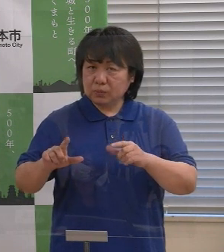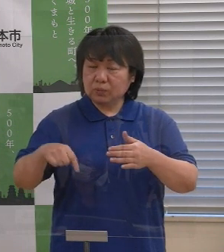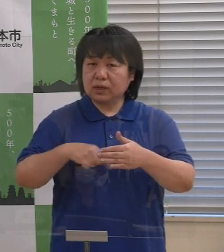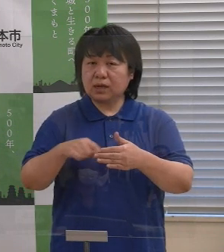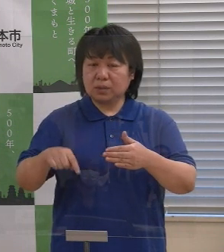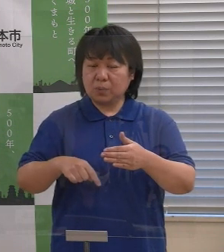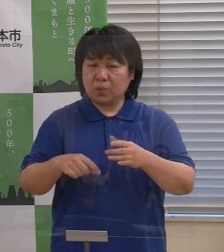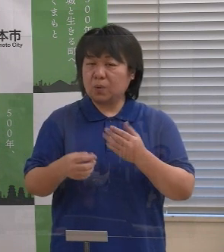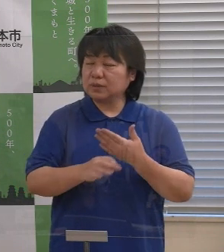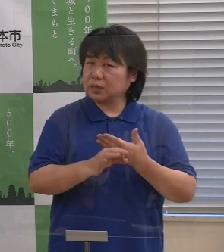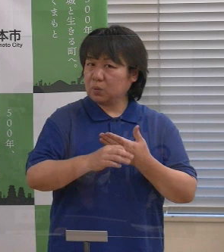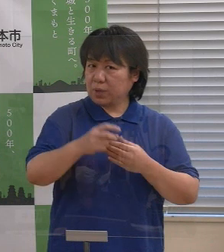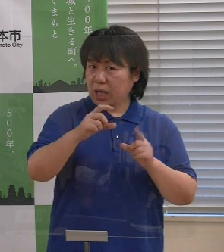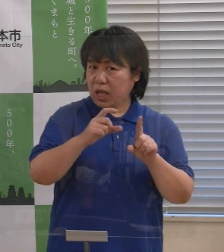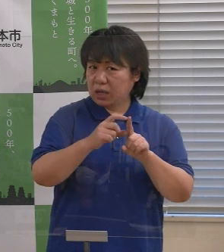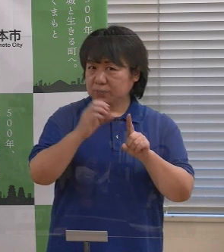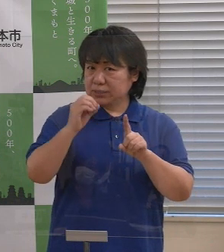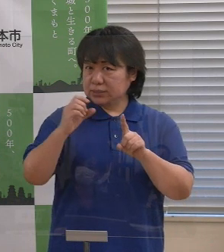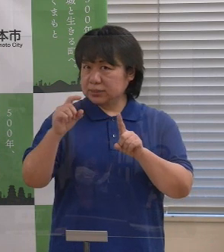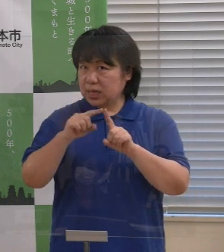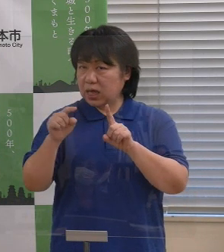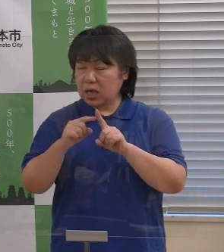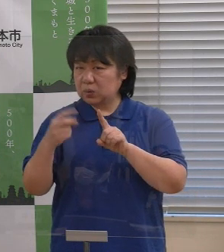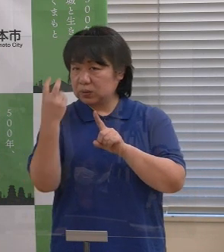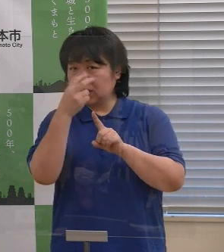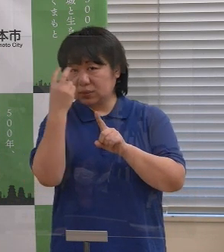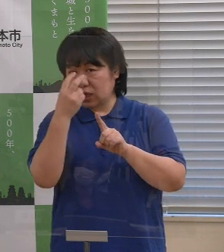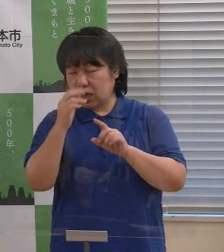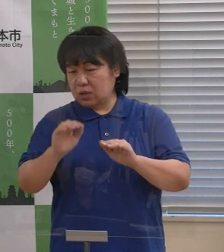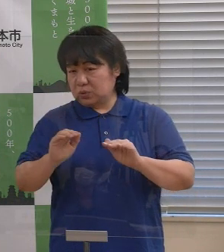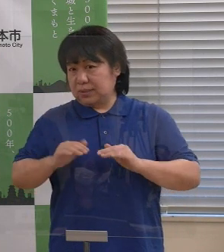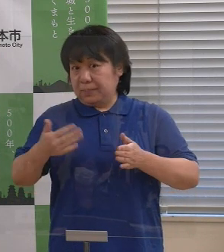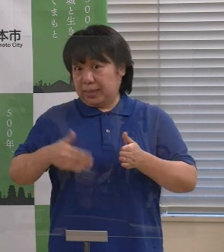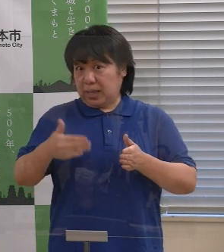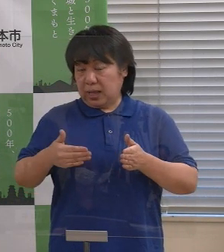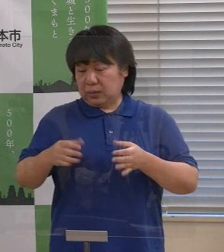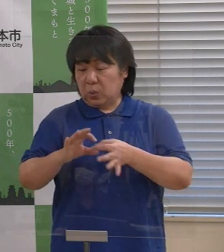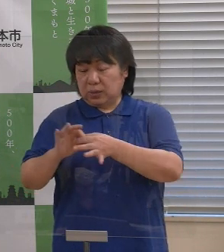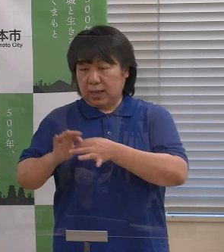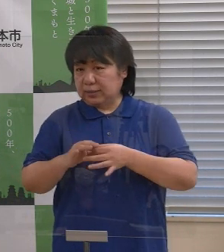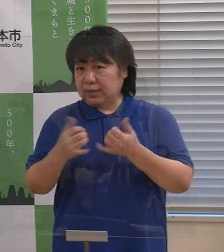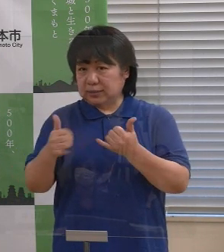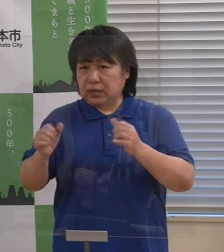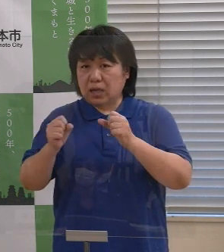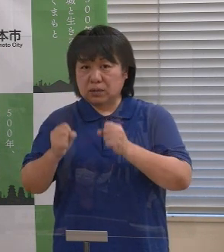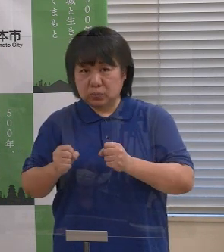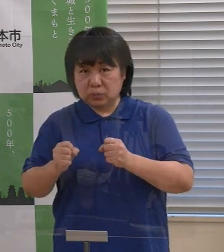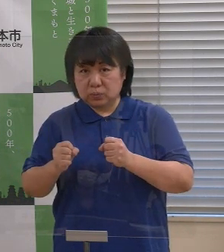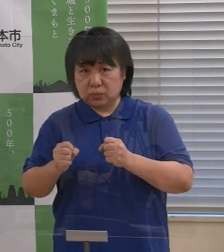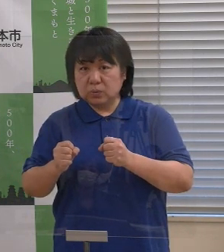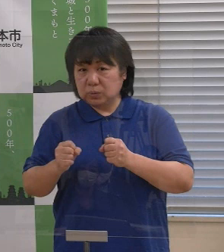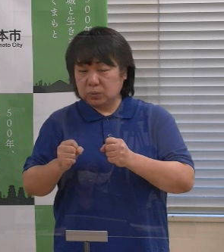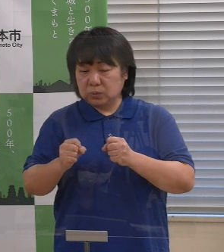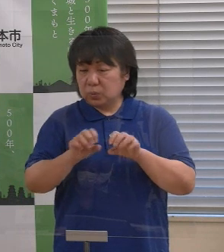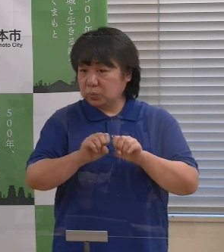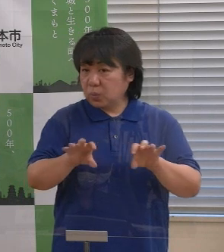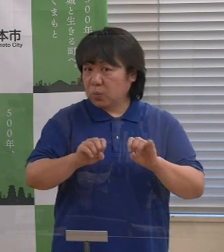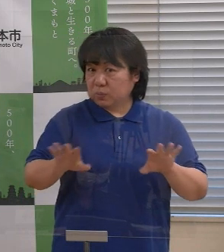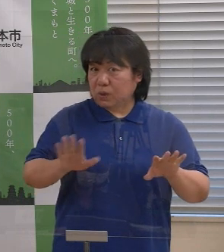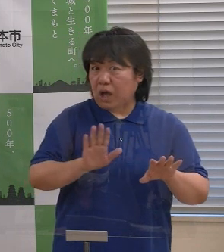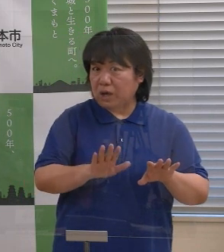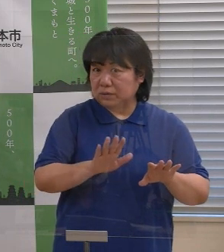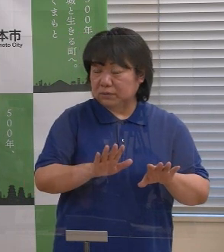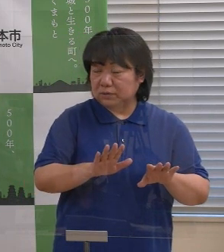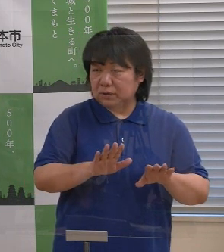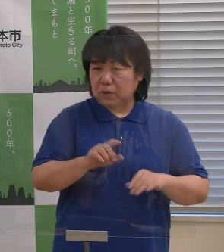PCR 検査を受診してない関係者がいるであるとか、いろいろなこともですね、報道があって、私も本